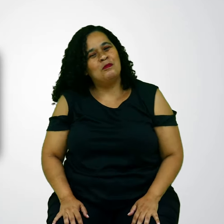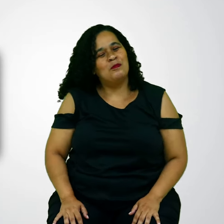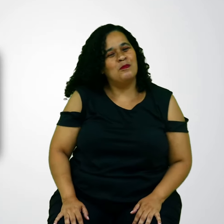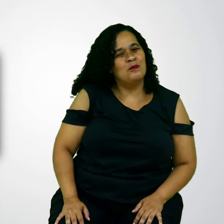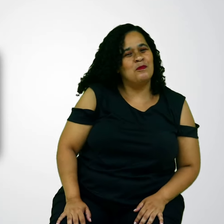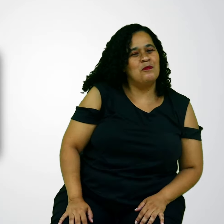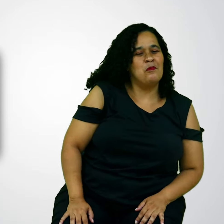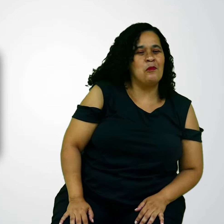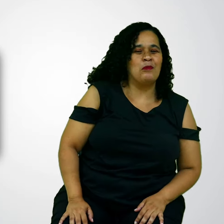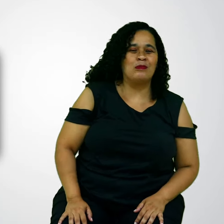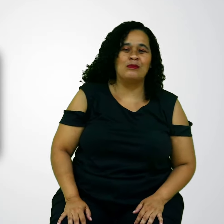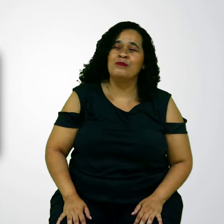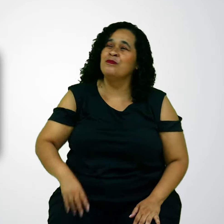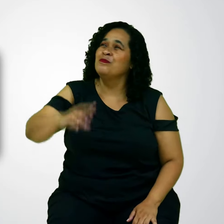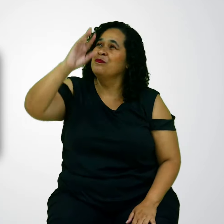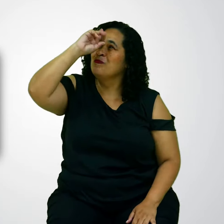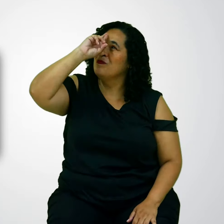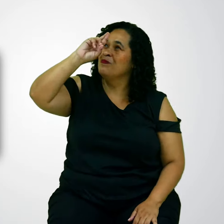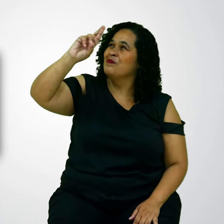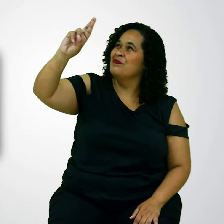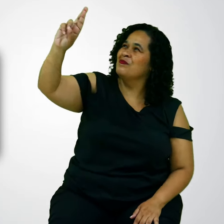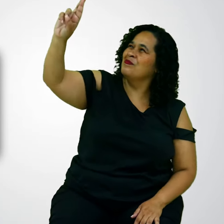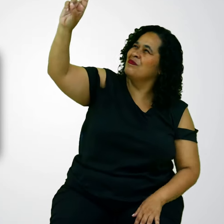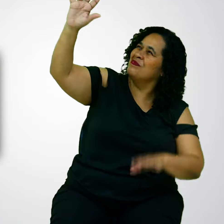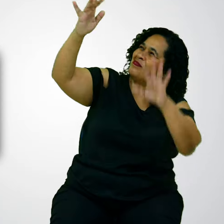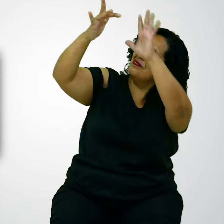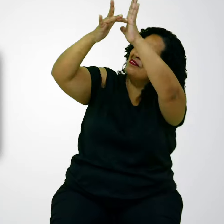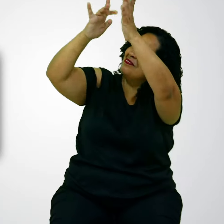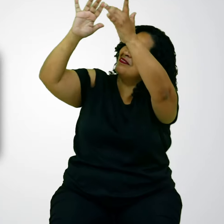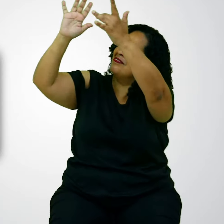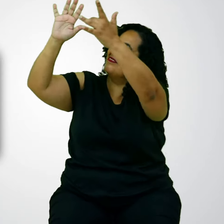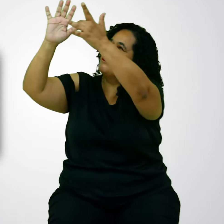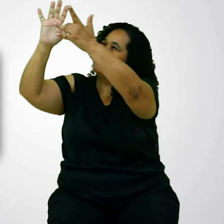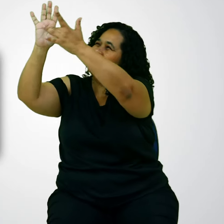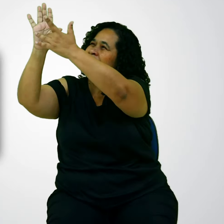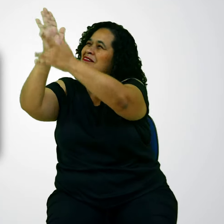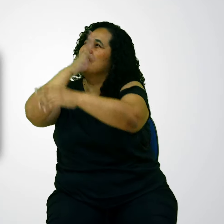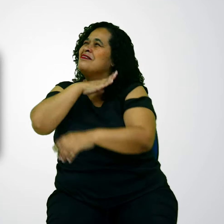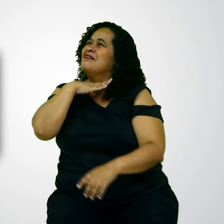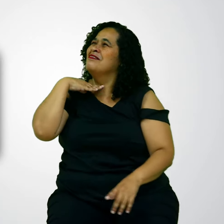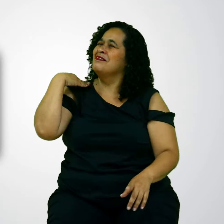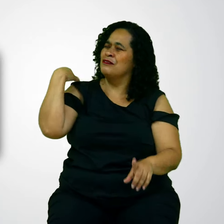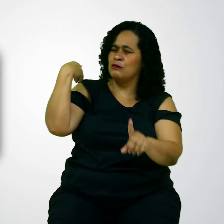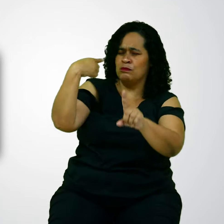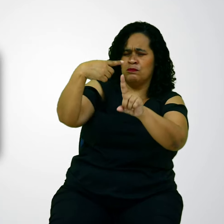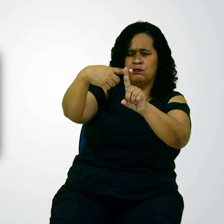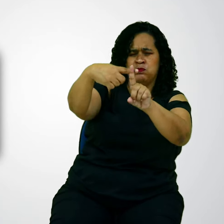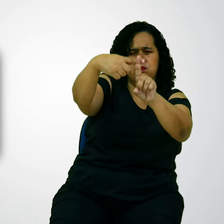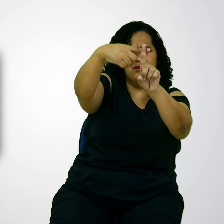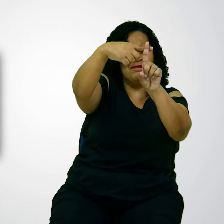O Senhor Jesus morreu em uma